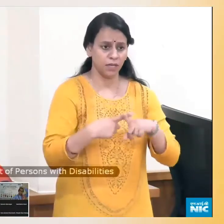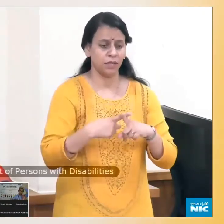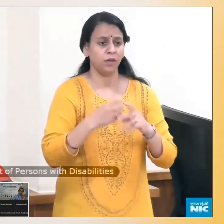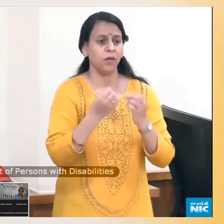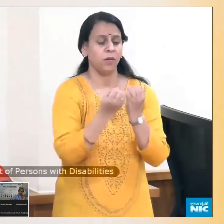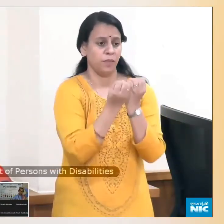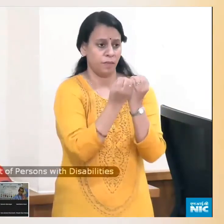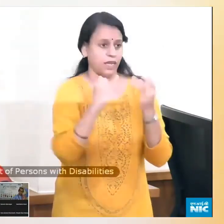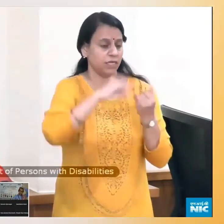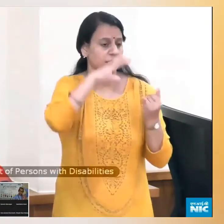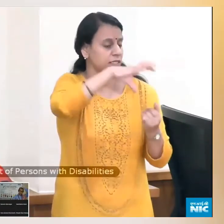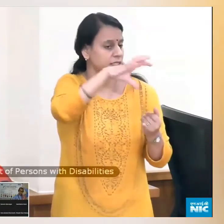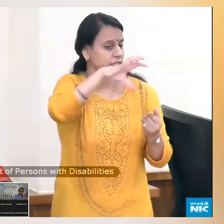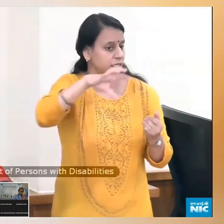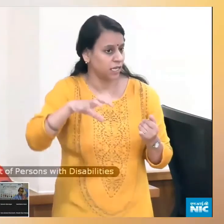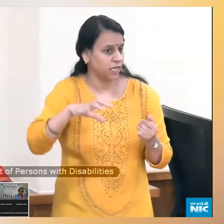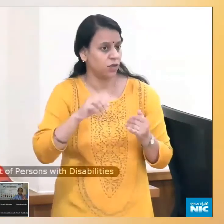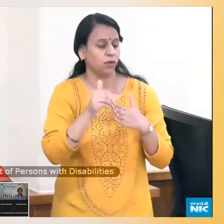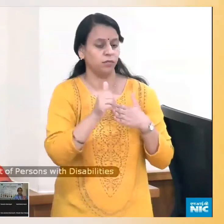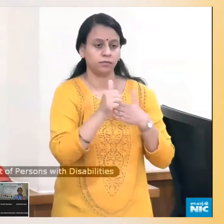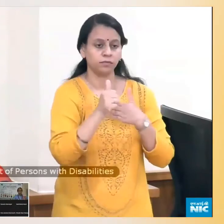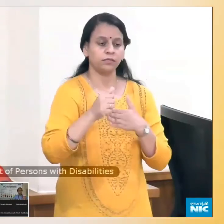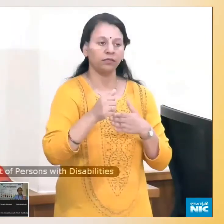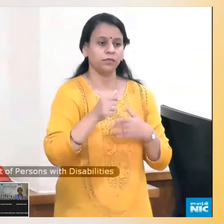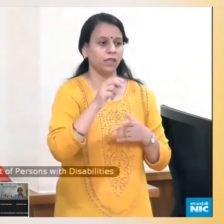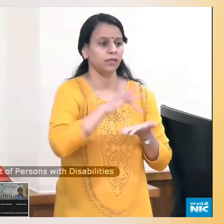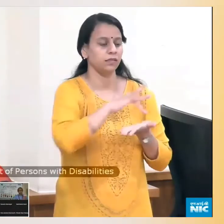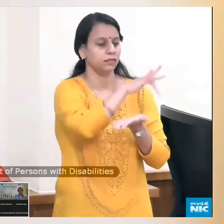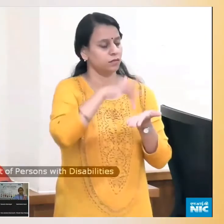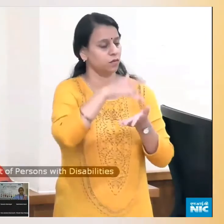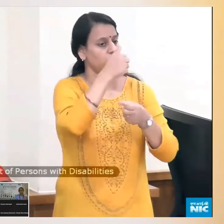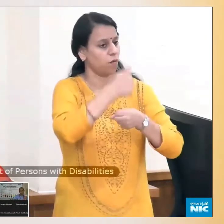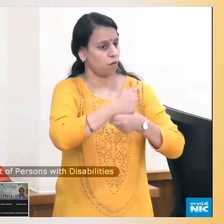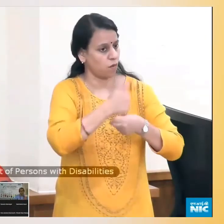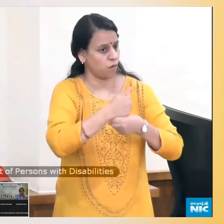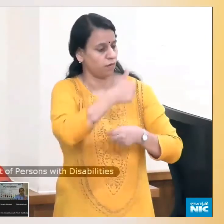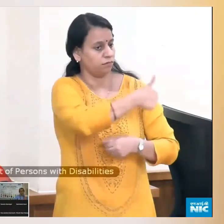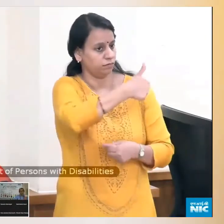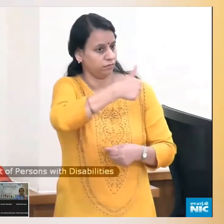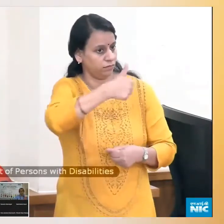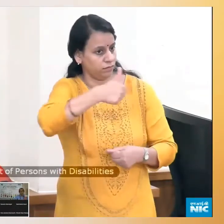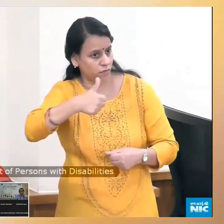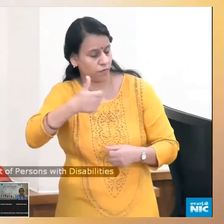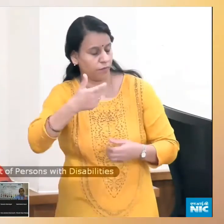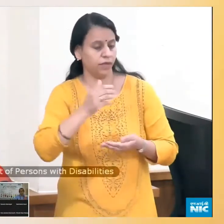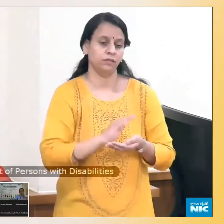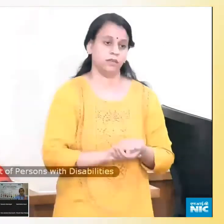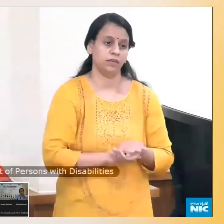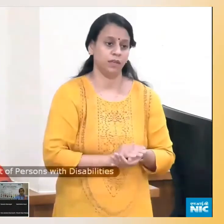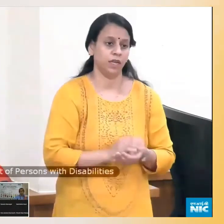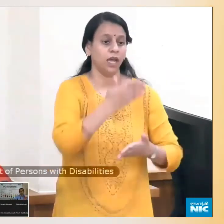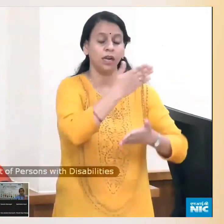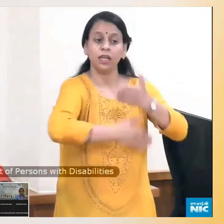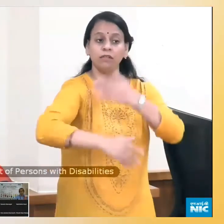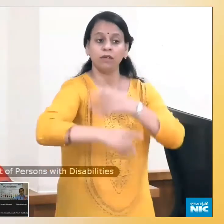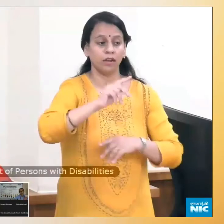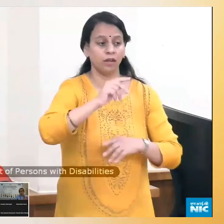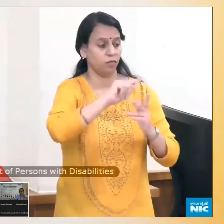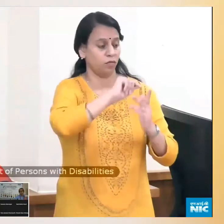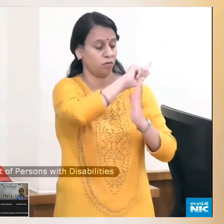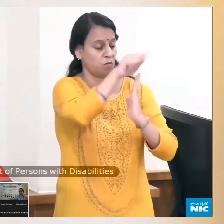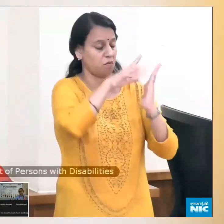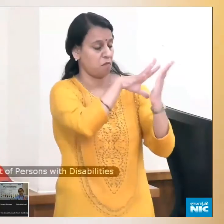विभिन्न राज्य सरकार की अधिकारी, केंद्रीय सरकार की अधिकारी वृंद, दिव्यांग